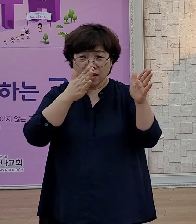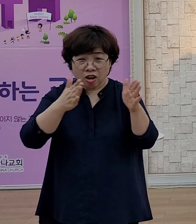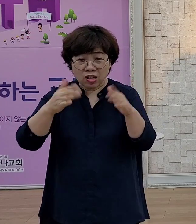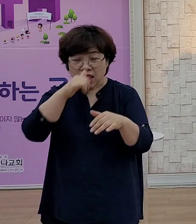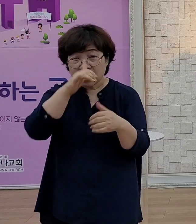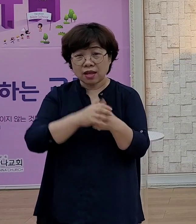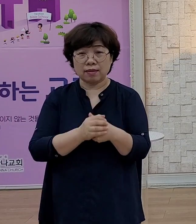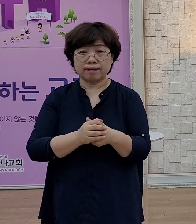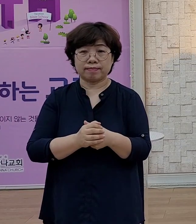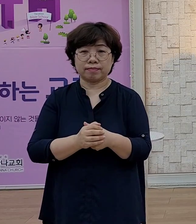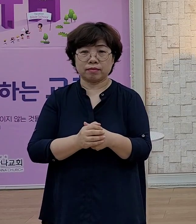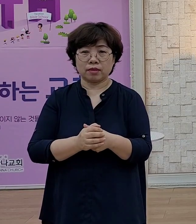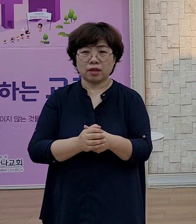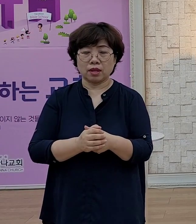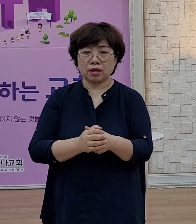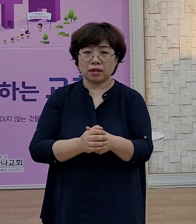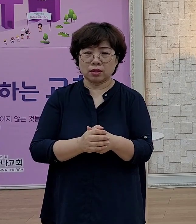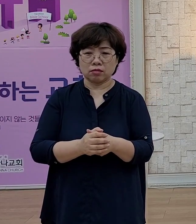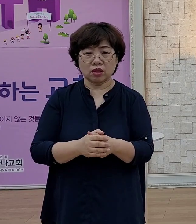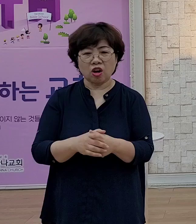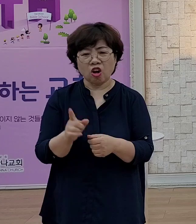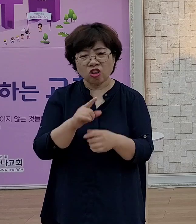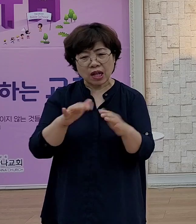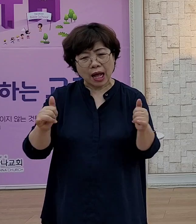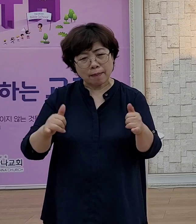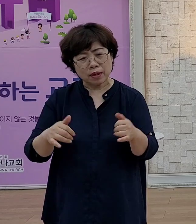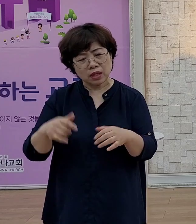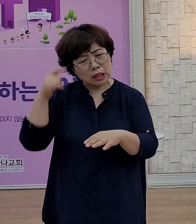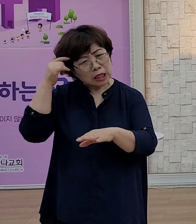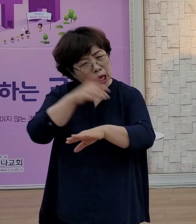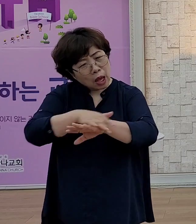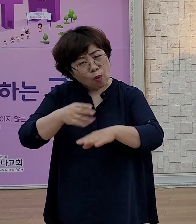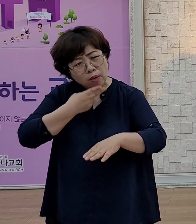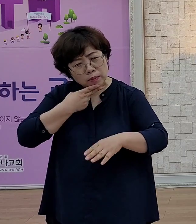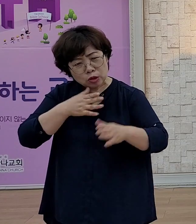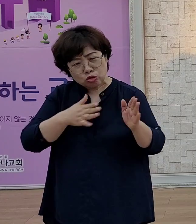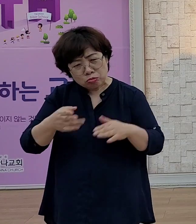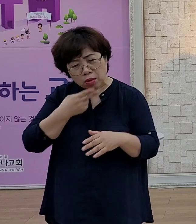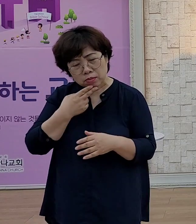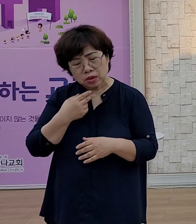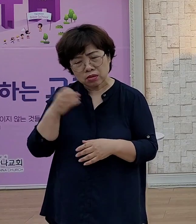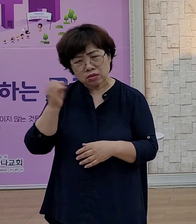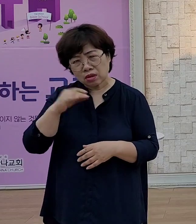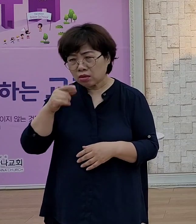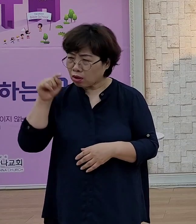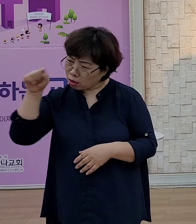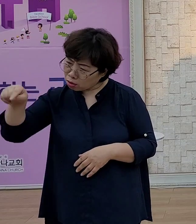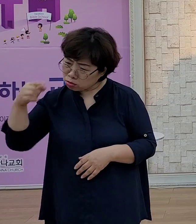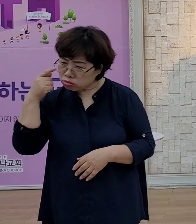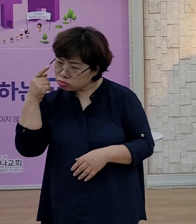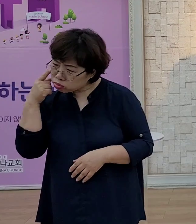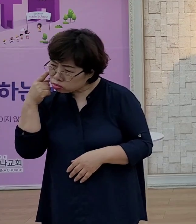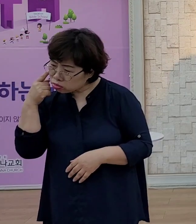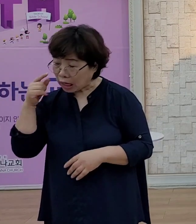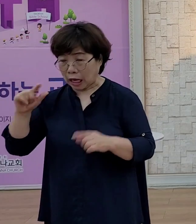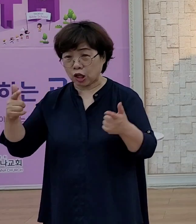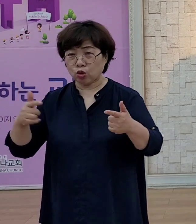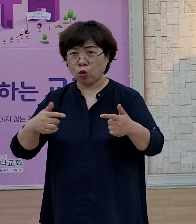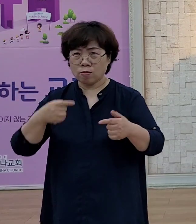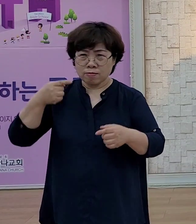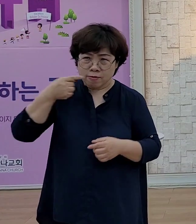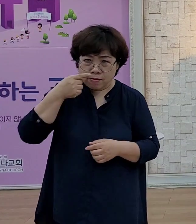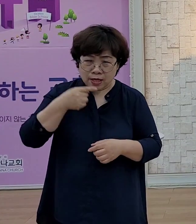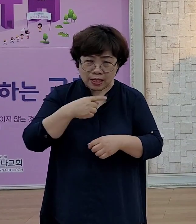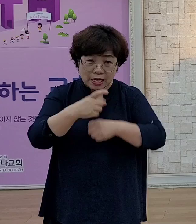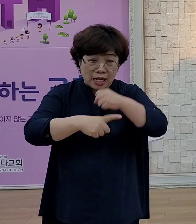뭘 해볼까 아이템도 없이 뭐 계획도 없이 그냥 가가지고 그냥 얼렁뚱땅 하는 게 아니라 그는 1년